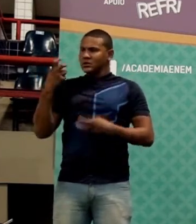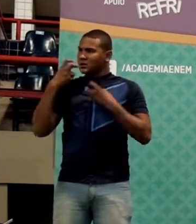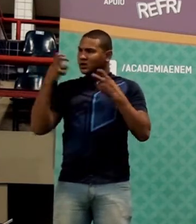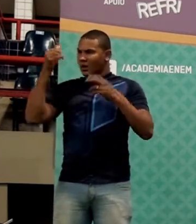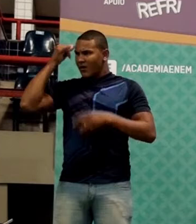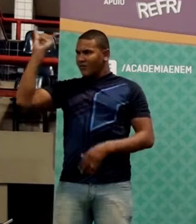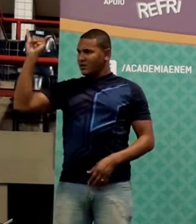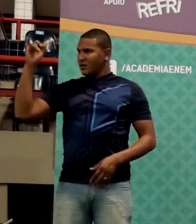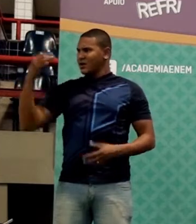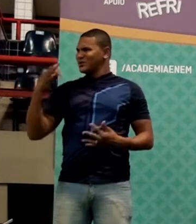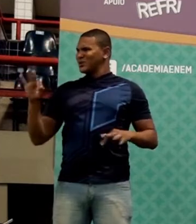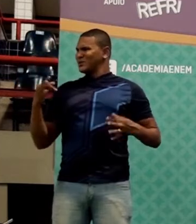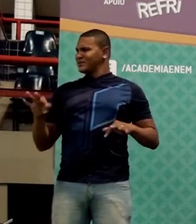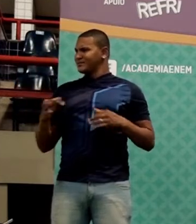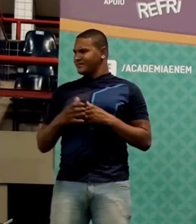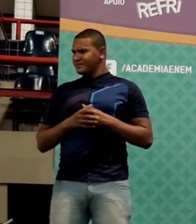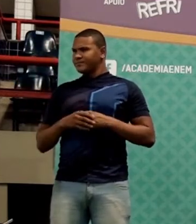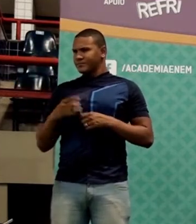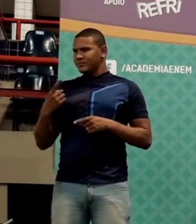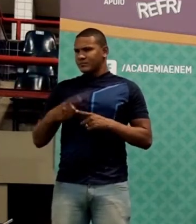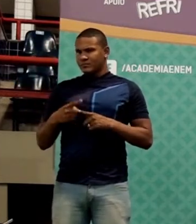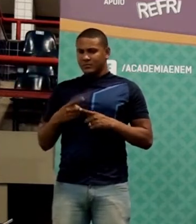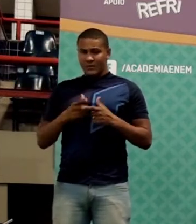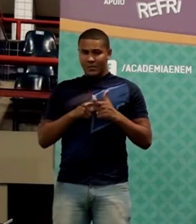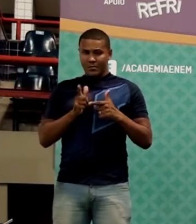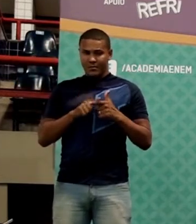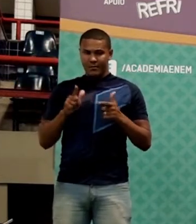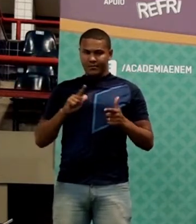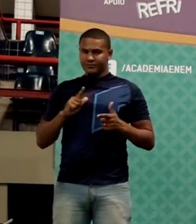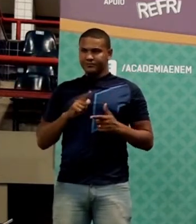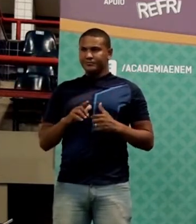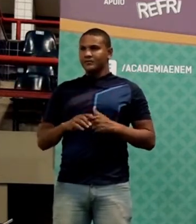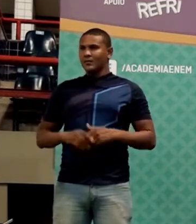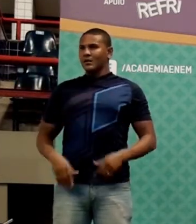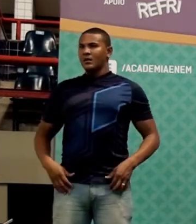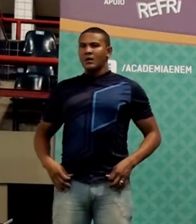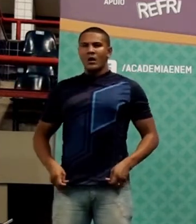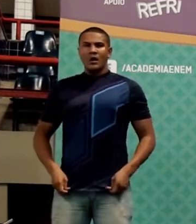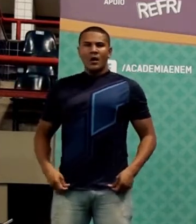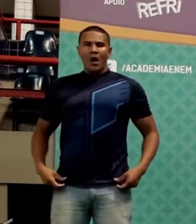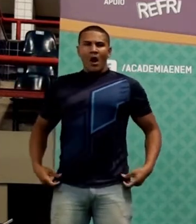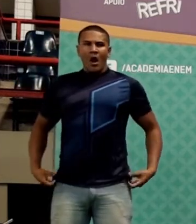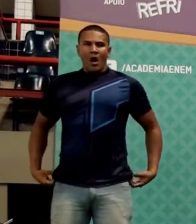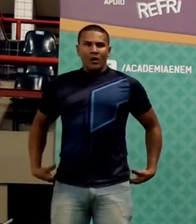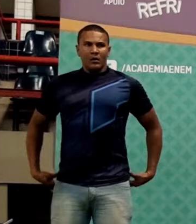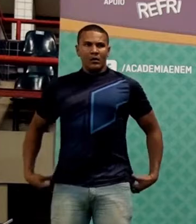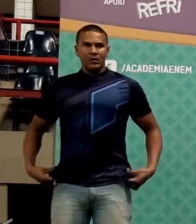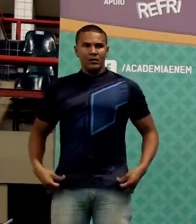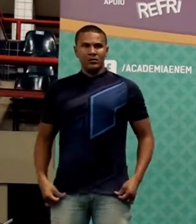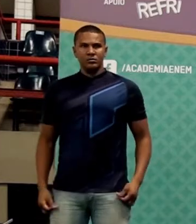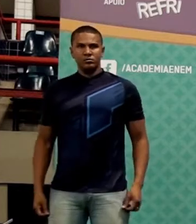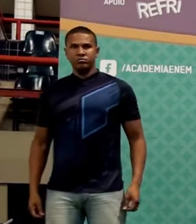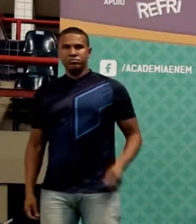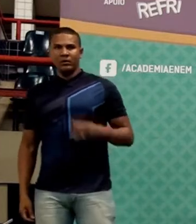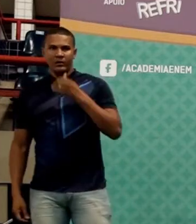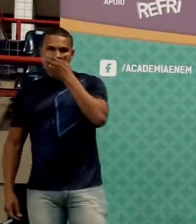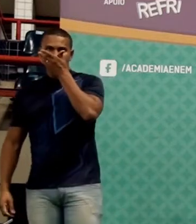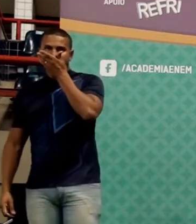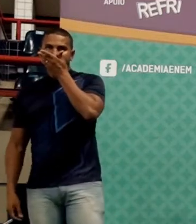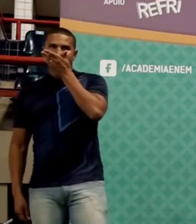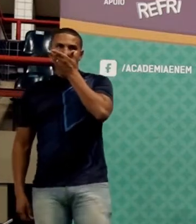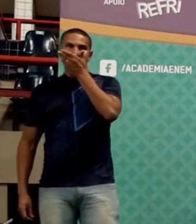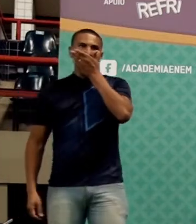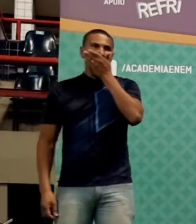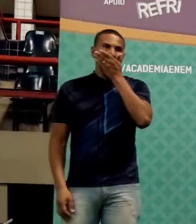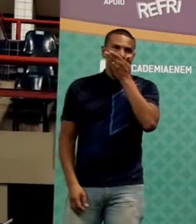costas. É como outro probleminha que nós vamos ver aqui. Tu pode passar o próximo? Ó, antes do